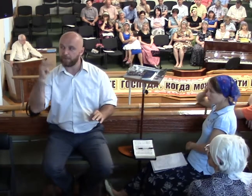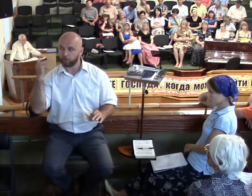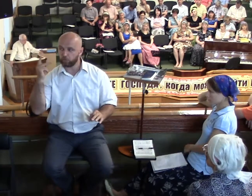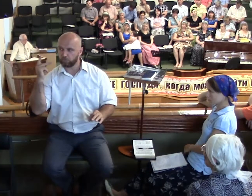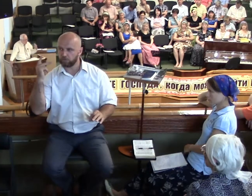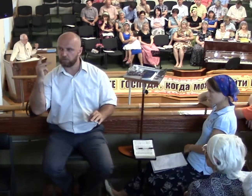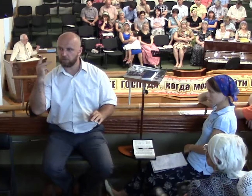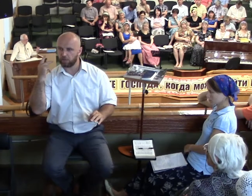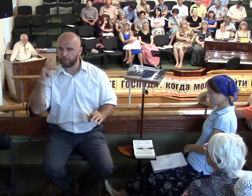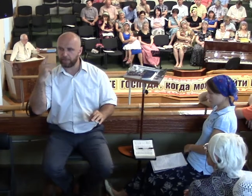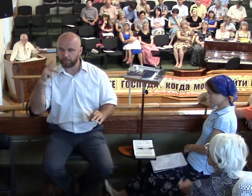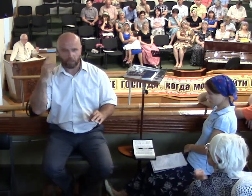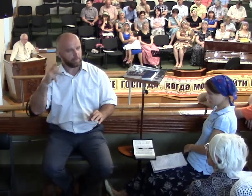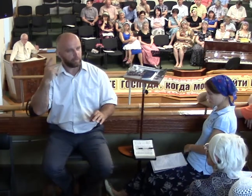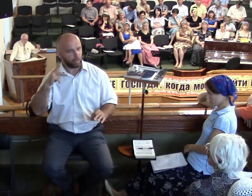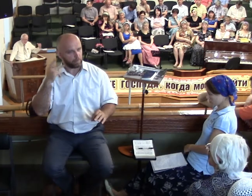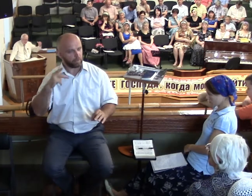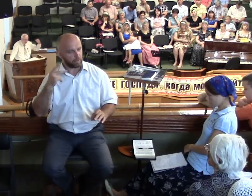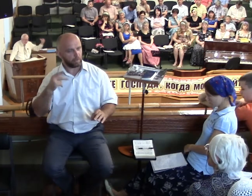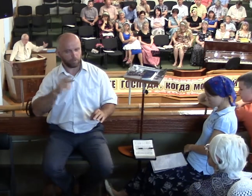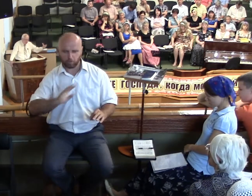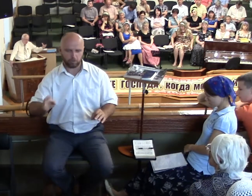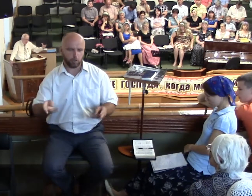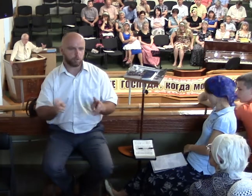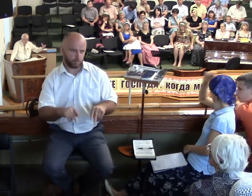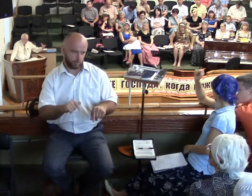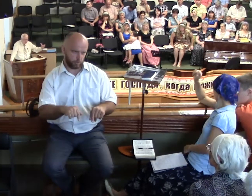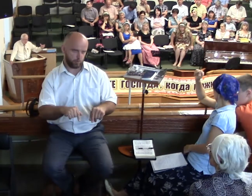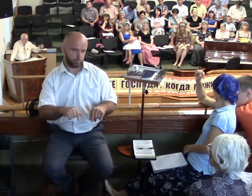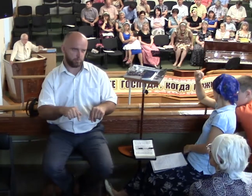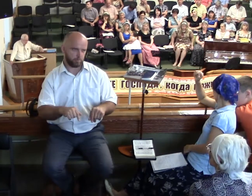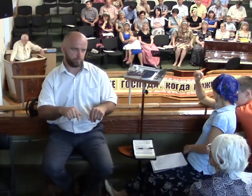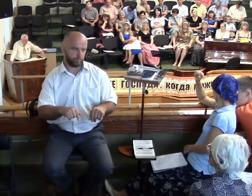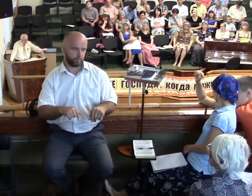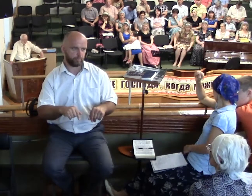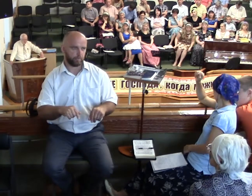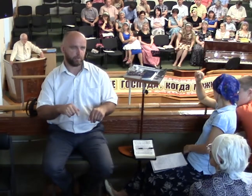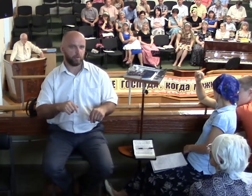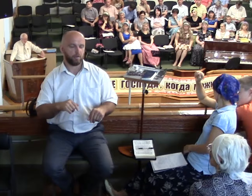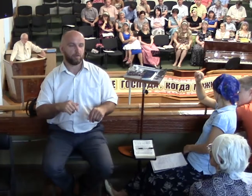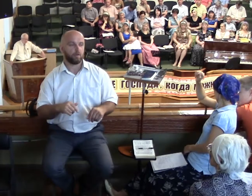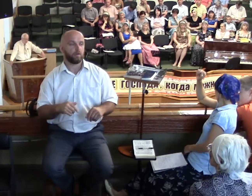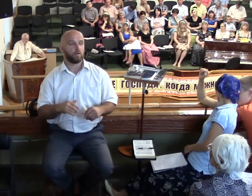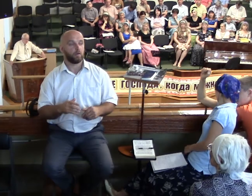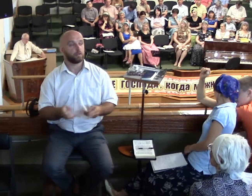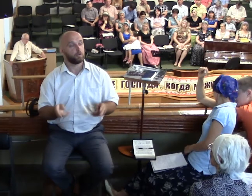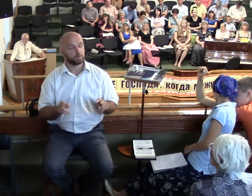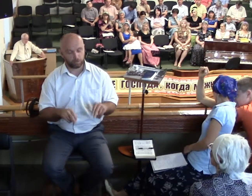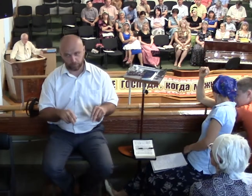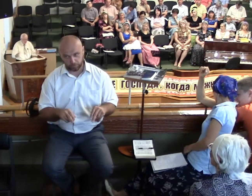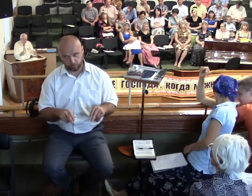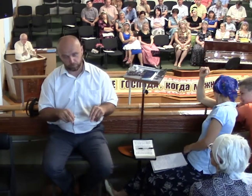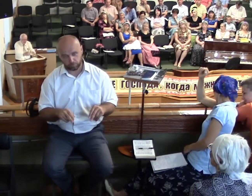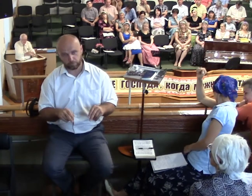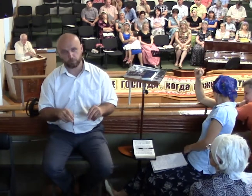люди, которые получили документ на ПМЖ в Америку, но они решили не ехать, остались тут.